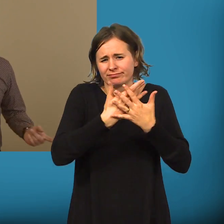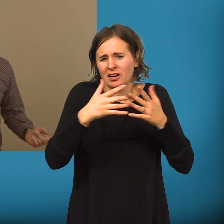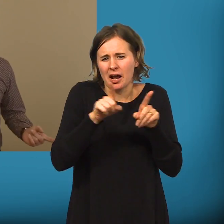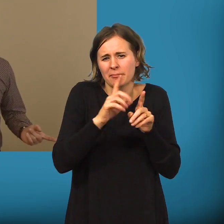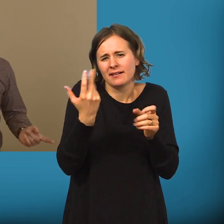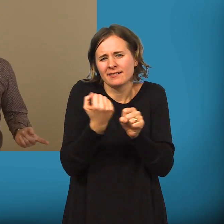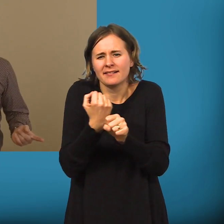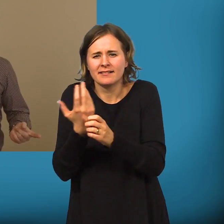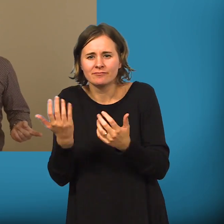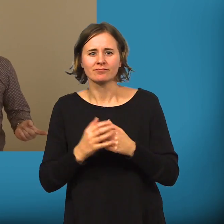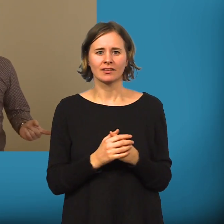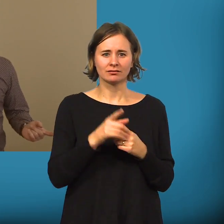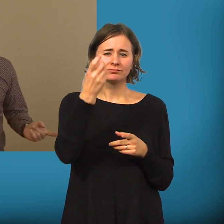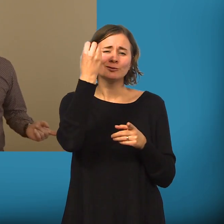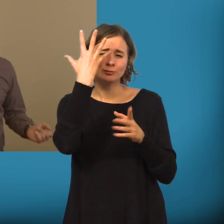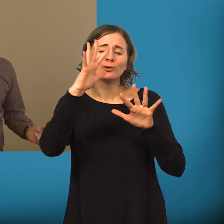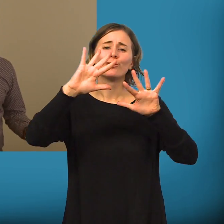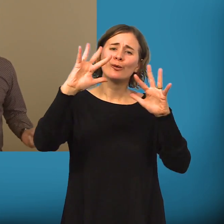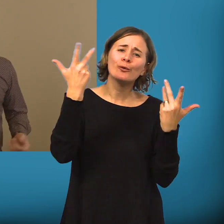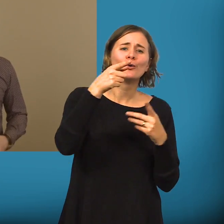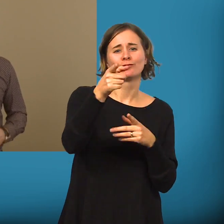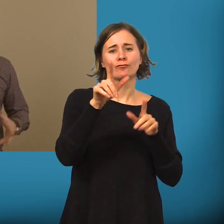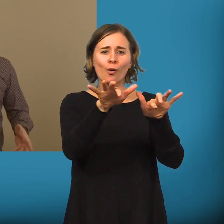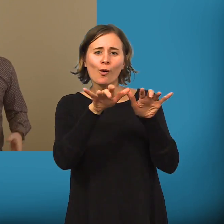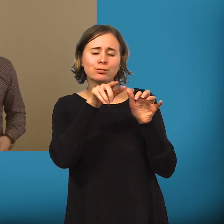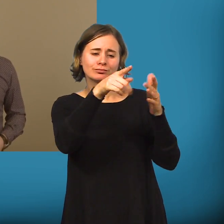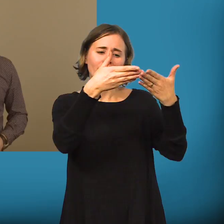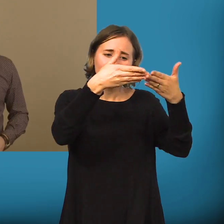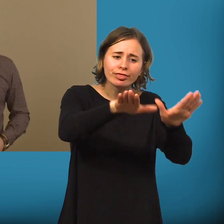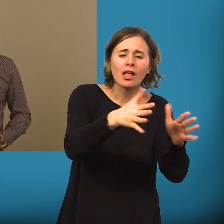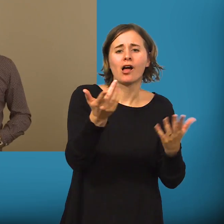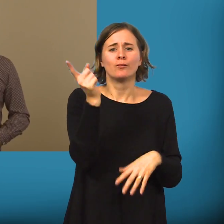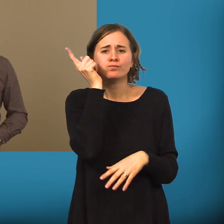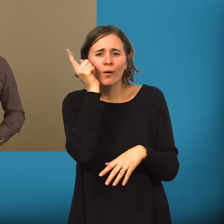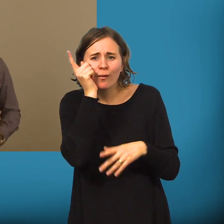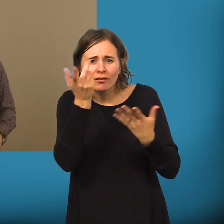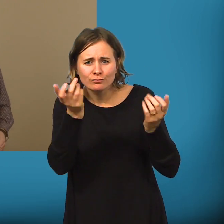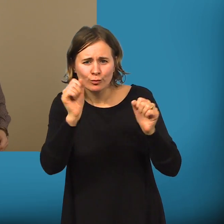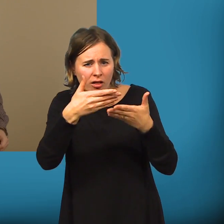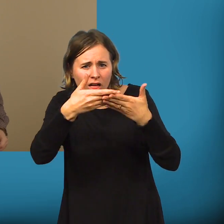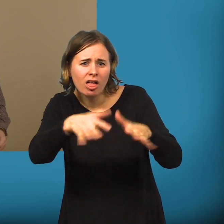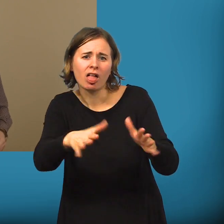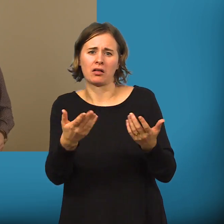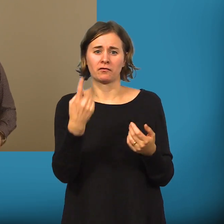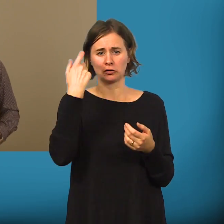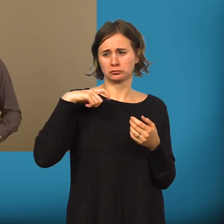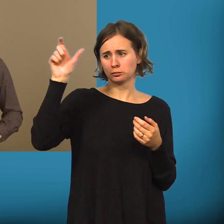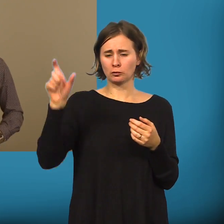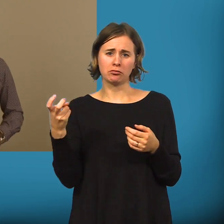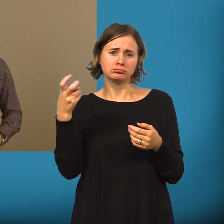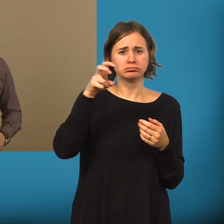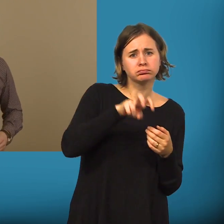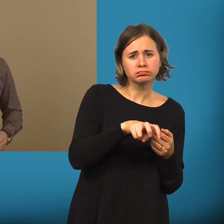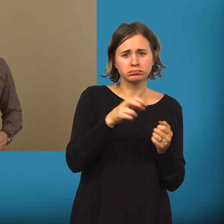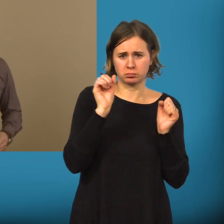jūsų paskyros socialiniuose tinkluose ir panašiai, to pilnai pakanka. Padėkite neužrakintą savo telefoną, kuris